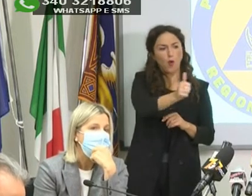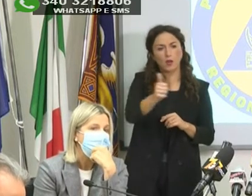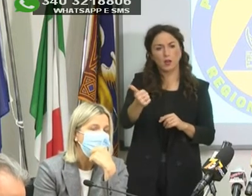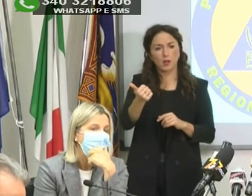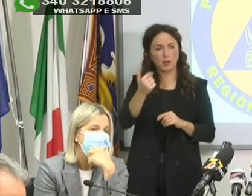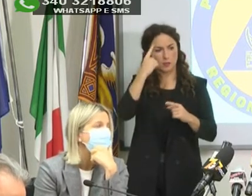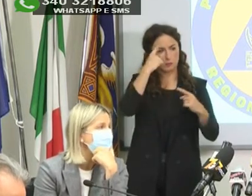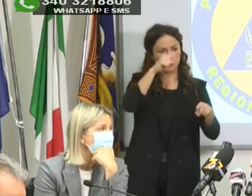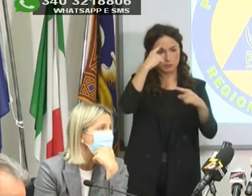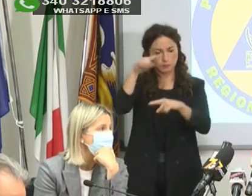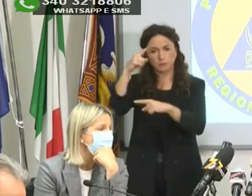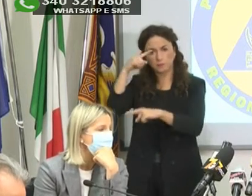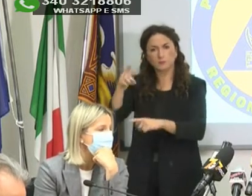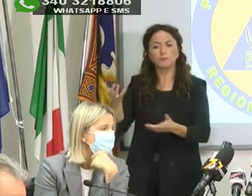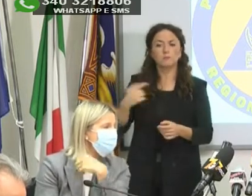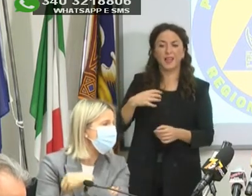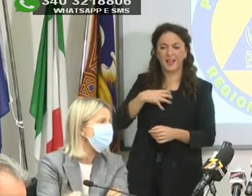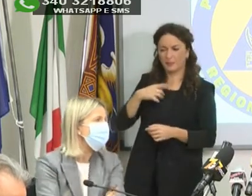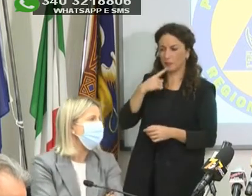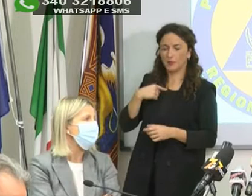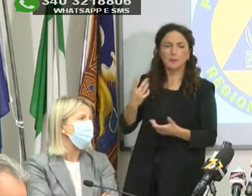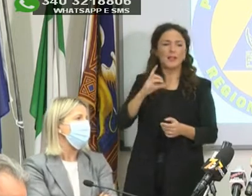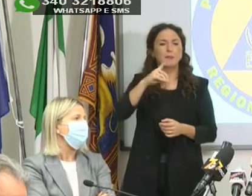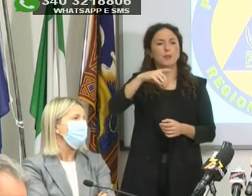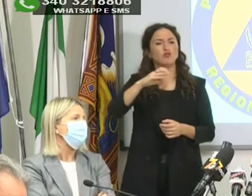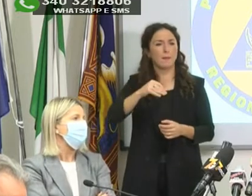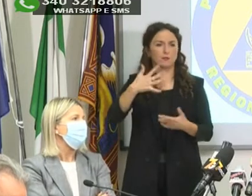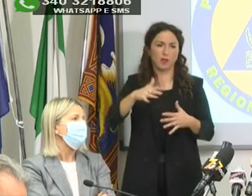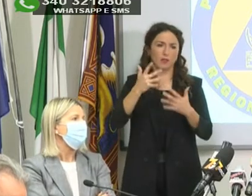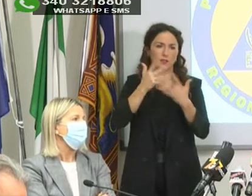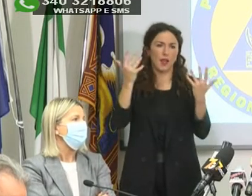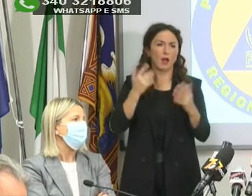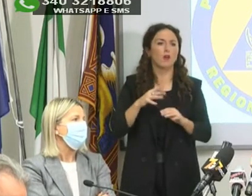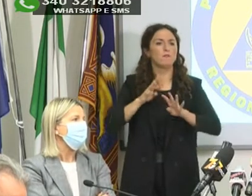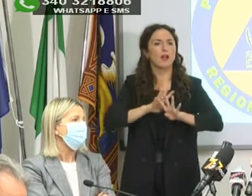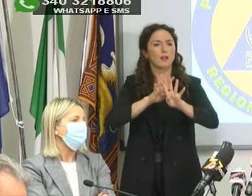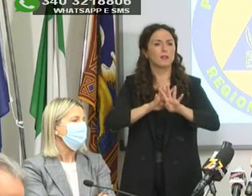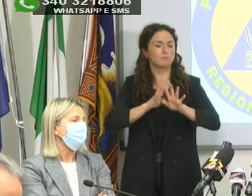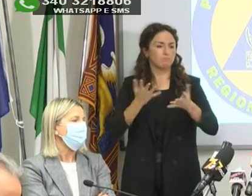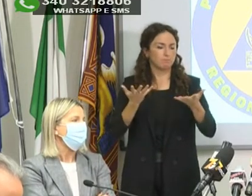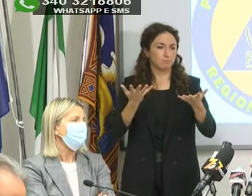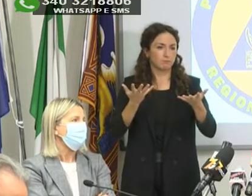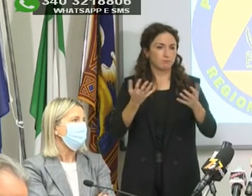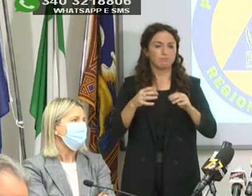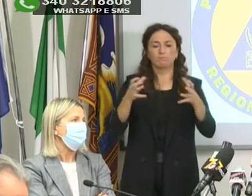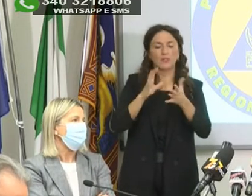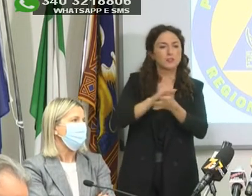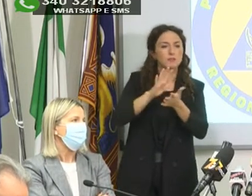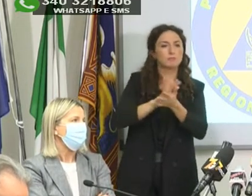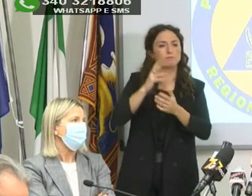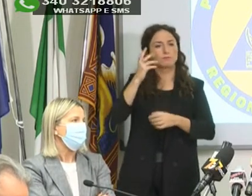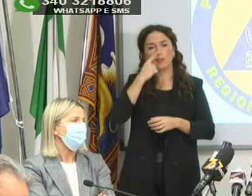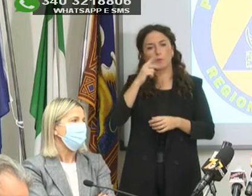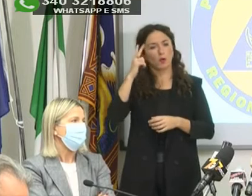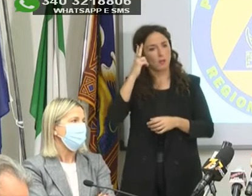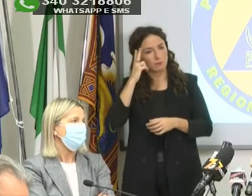provvedono, so che si sta, mi ricorda anche l'assessore, però il DPCM è già chiaro su manifestazioni, celebrazioni